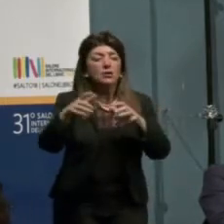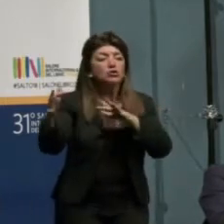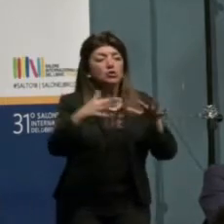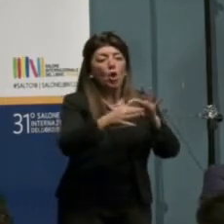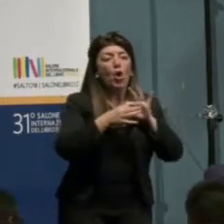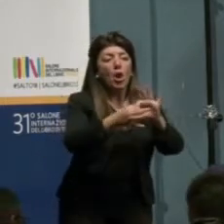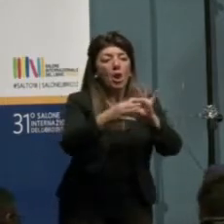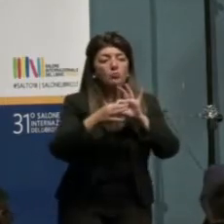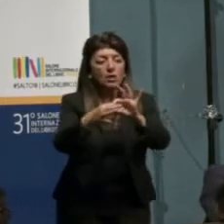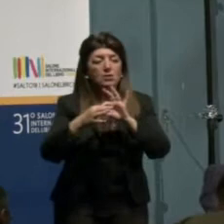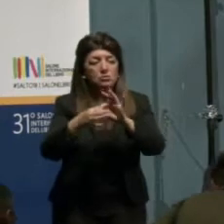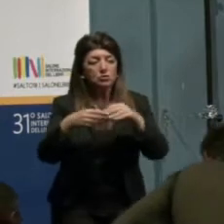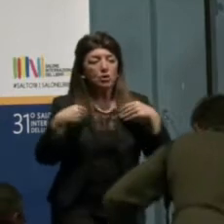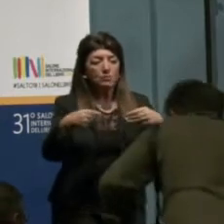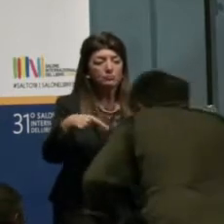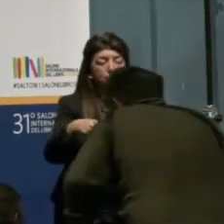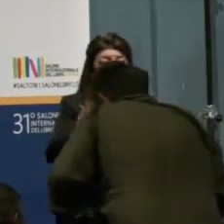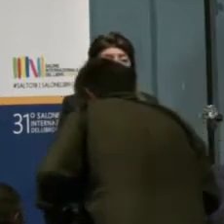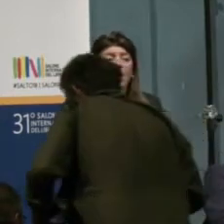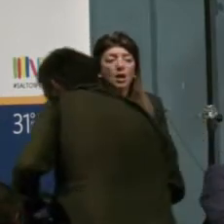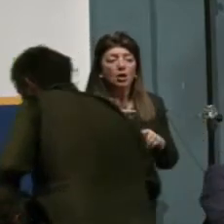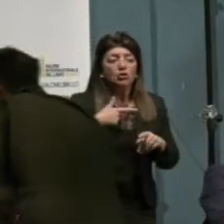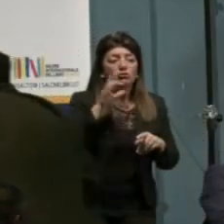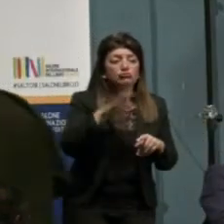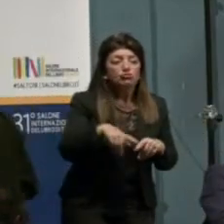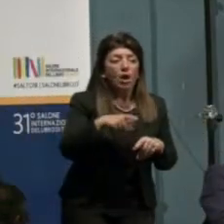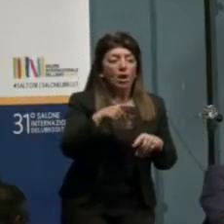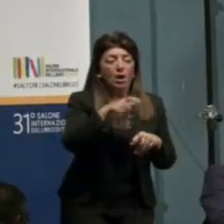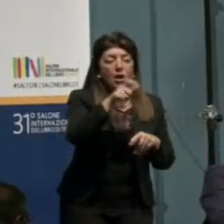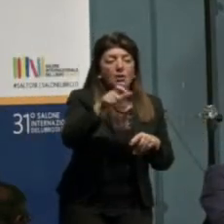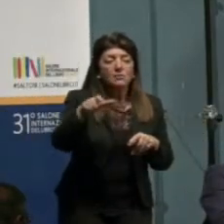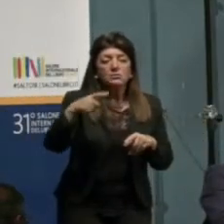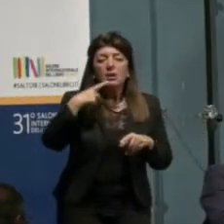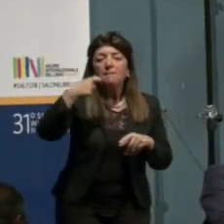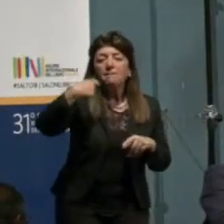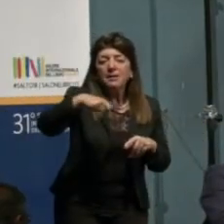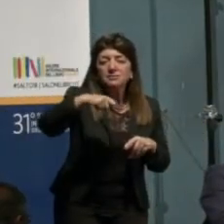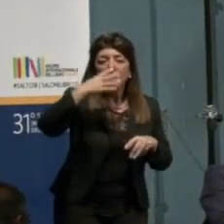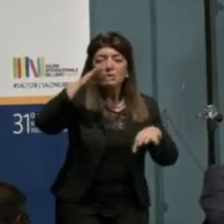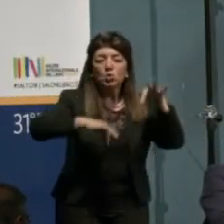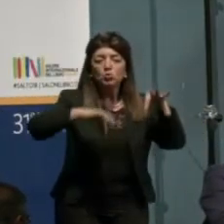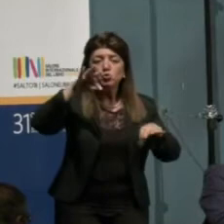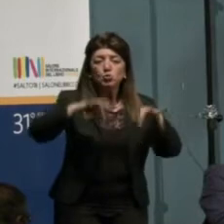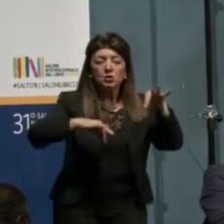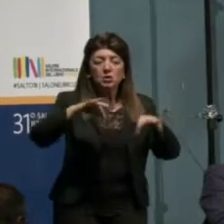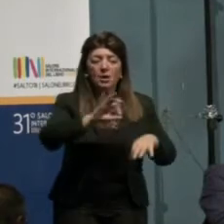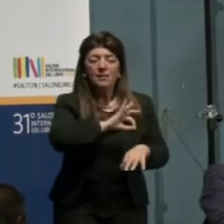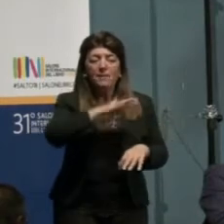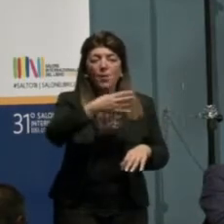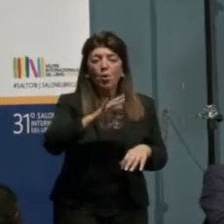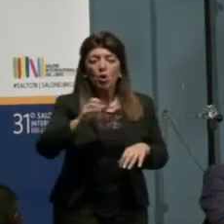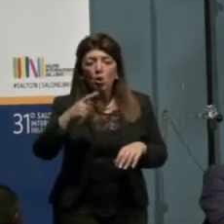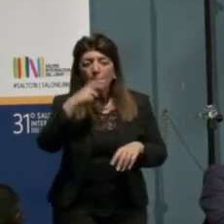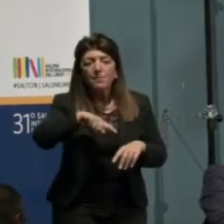cioè giuseppe giulietti che in qualche modo è presidente della giuria del premio morrone ma anche presidente della federazione nazionale